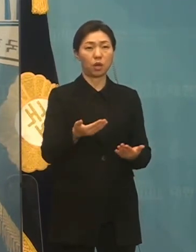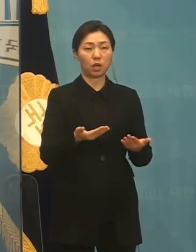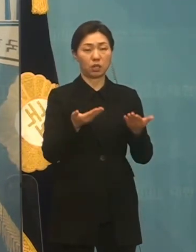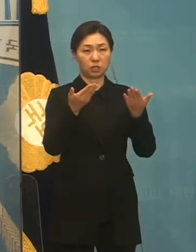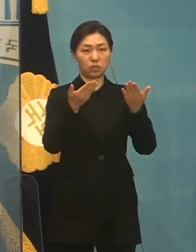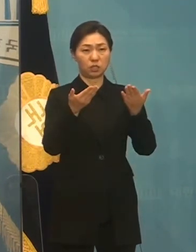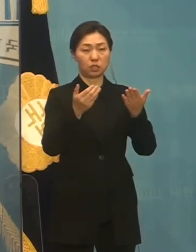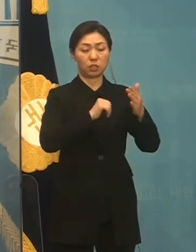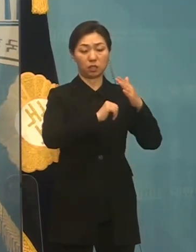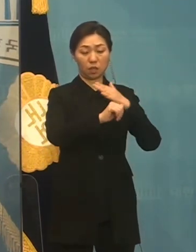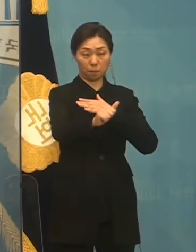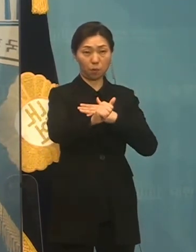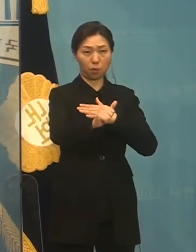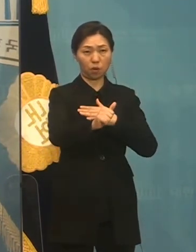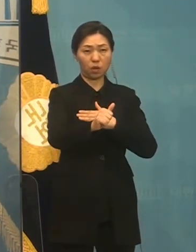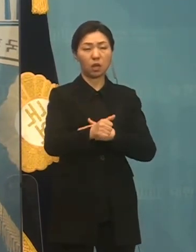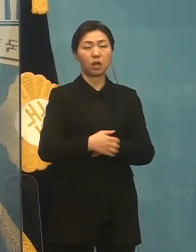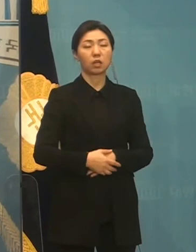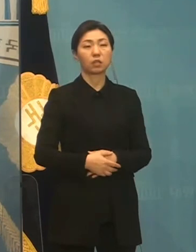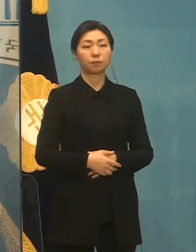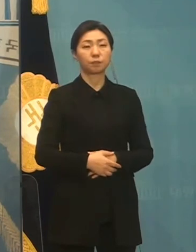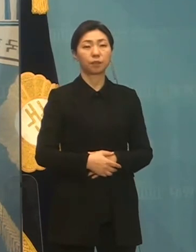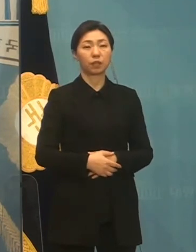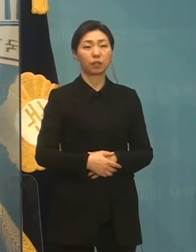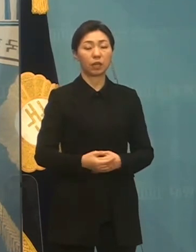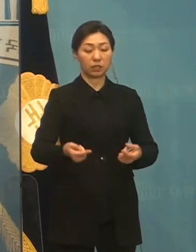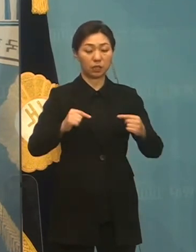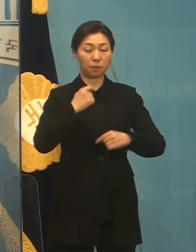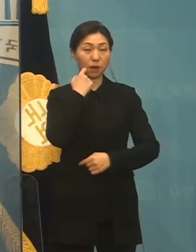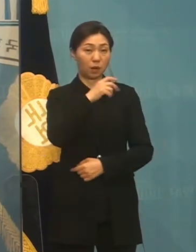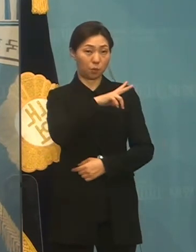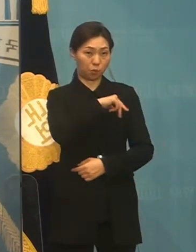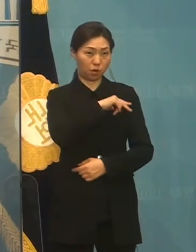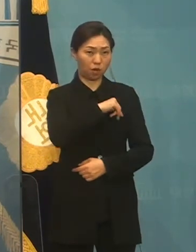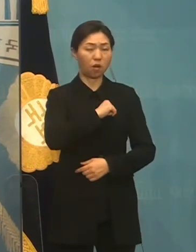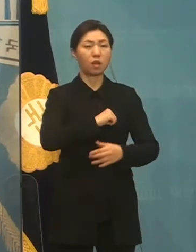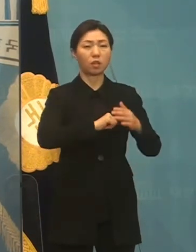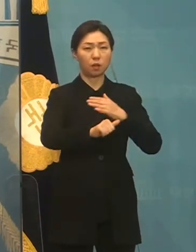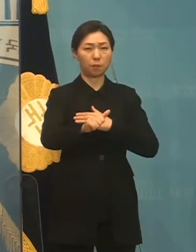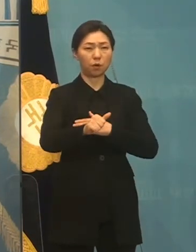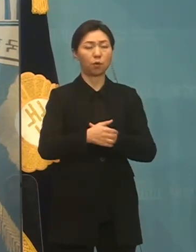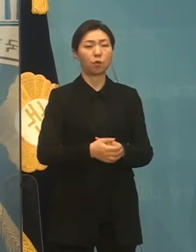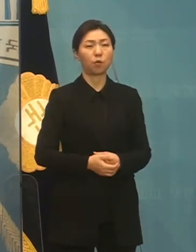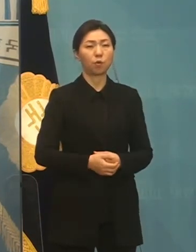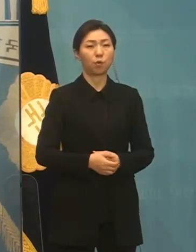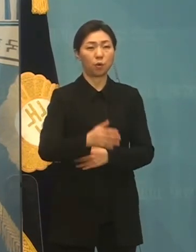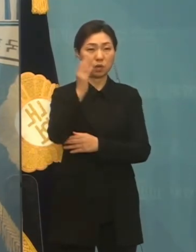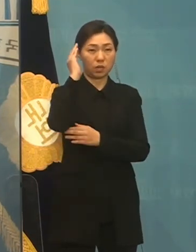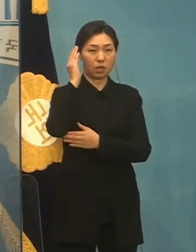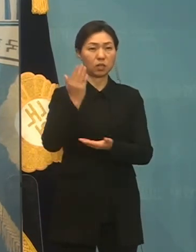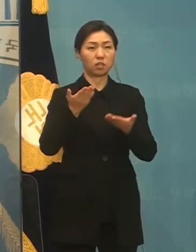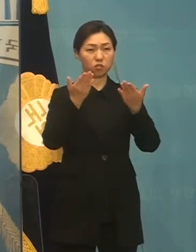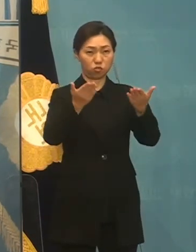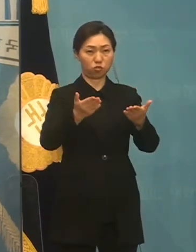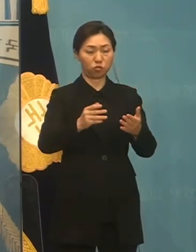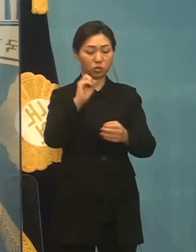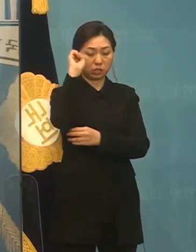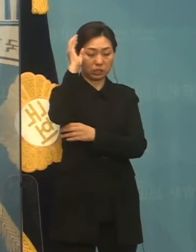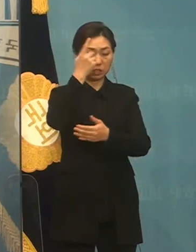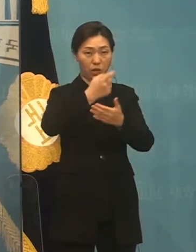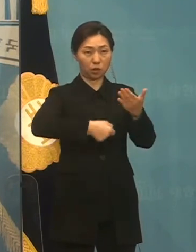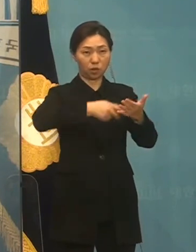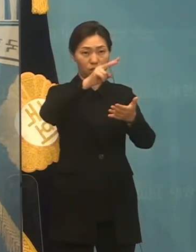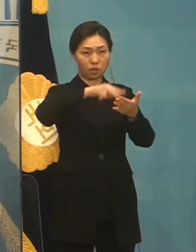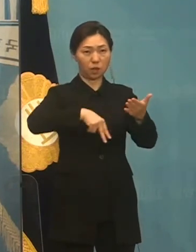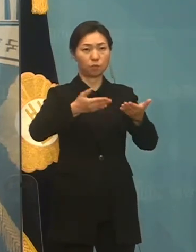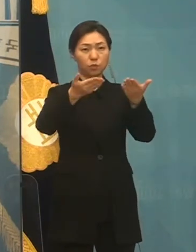대표에서 김승남 전남도당 위원장님께서 간단한 인사와 함께 기자회견 낭독을 시작하도록